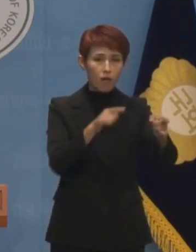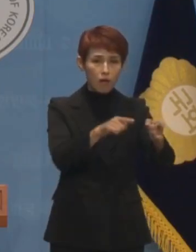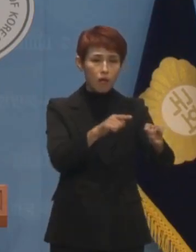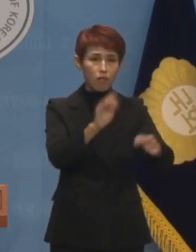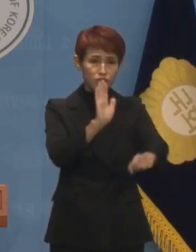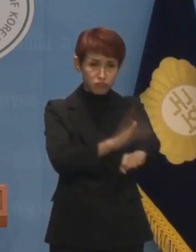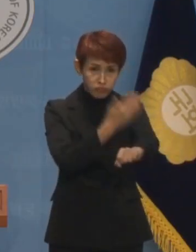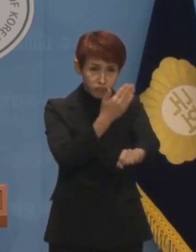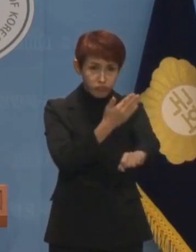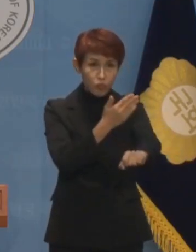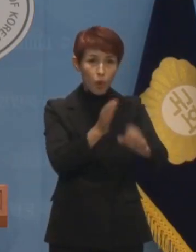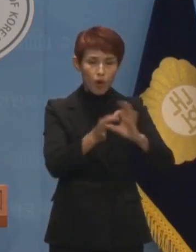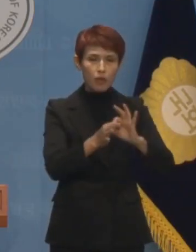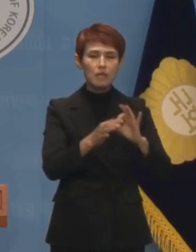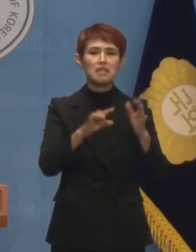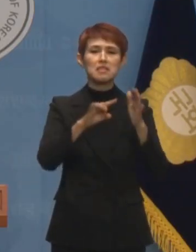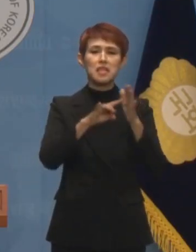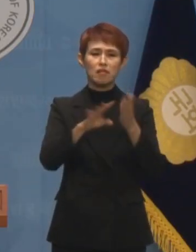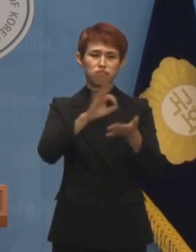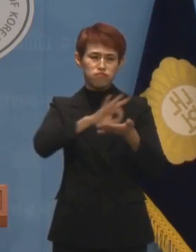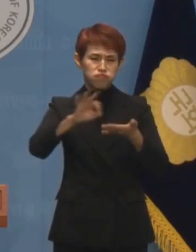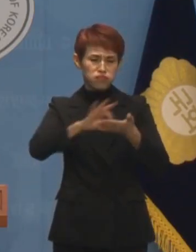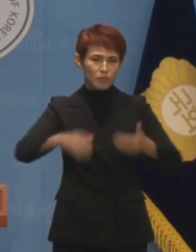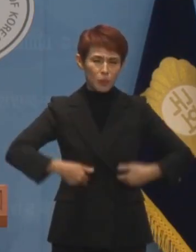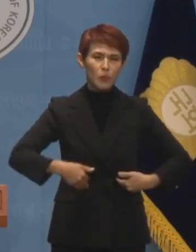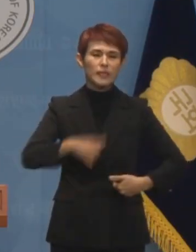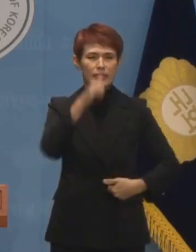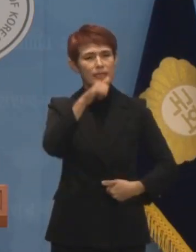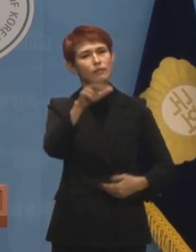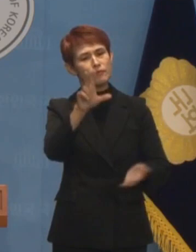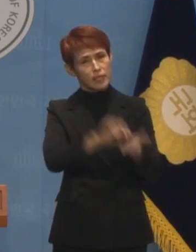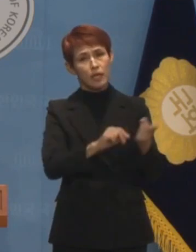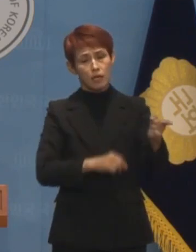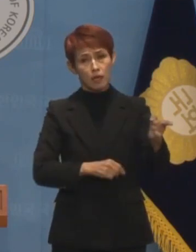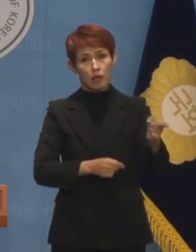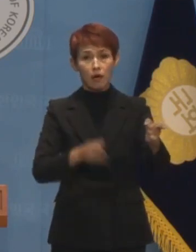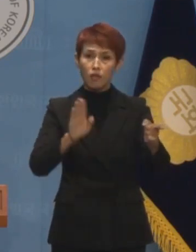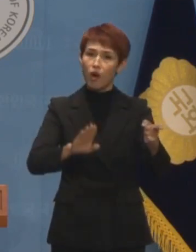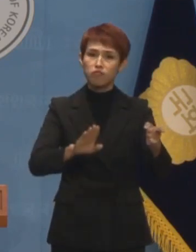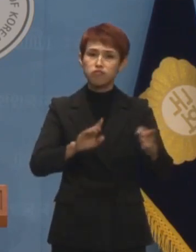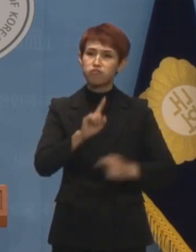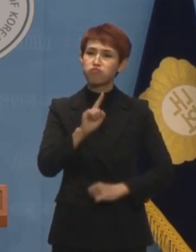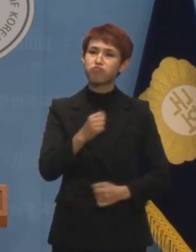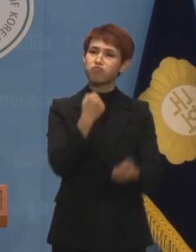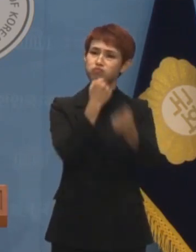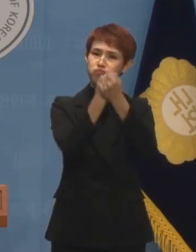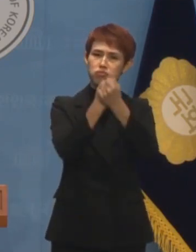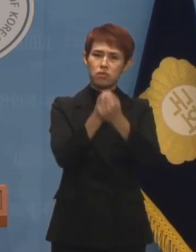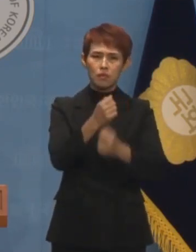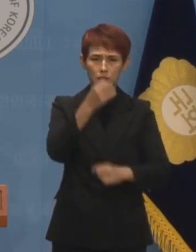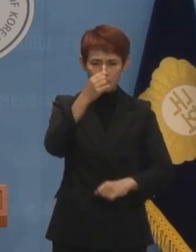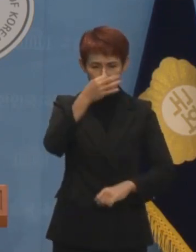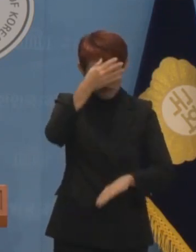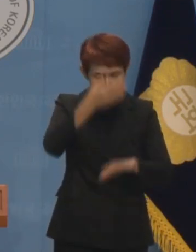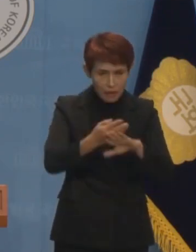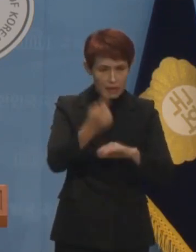발생한 선거에 혈세가 투입되는 개탄스러운 상황임에도 일말의 반성조차